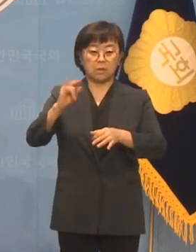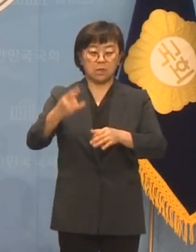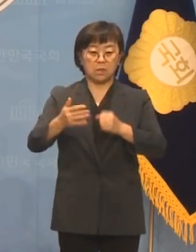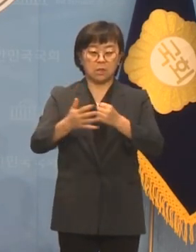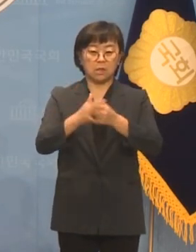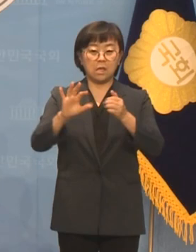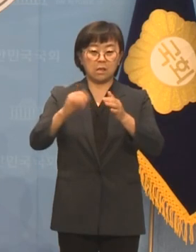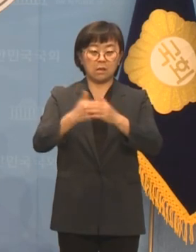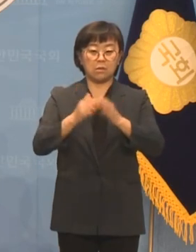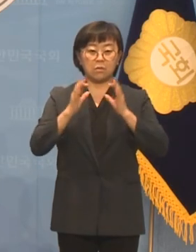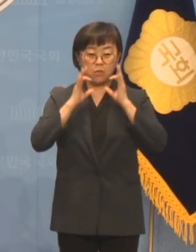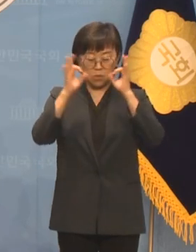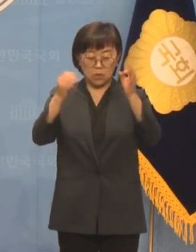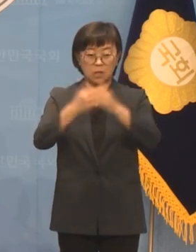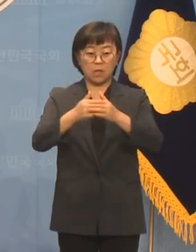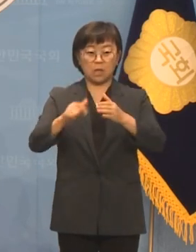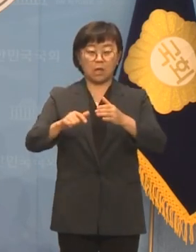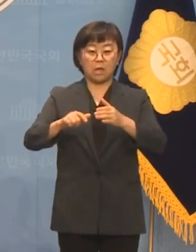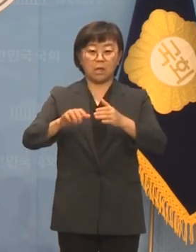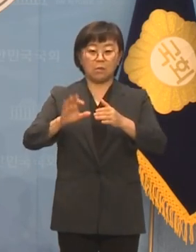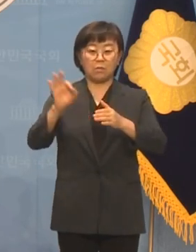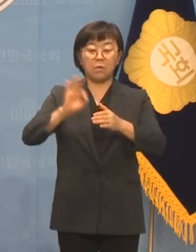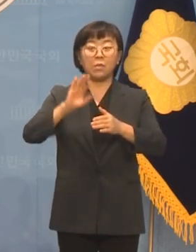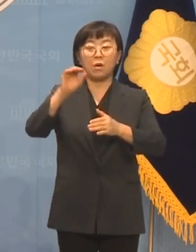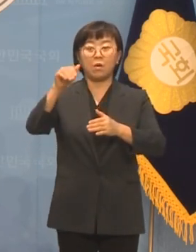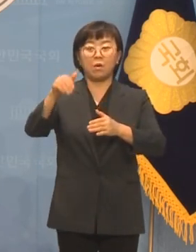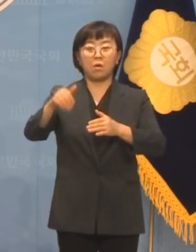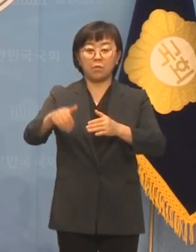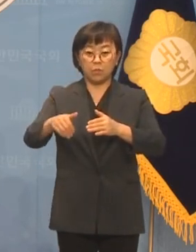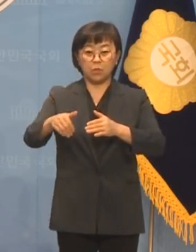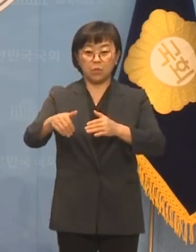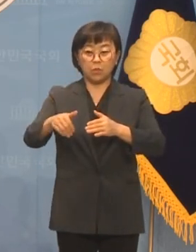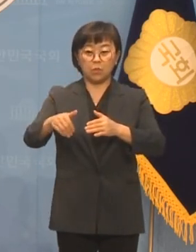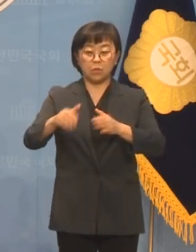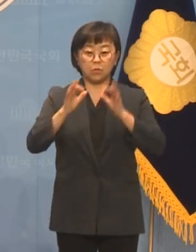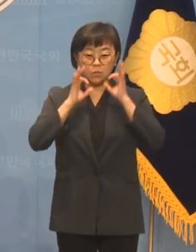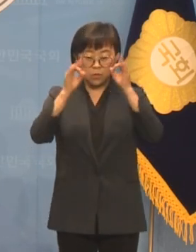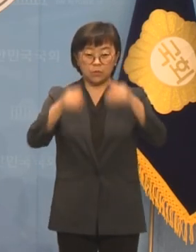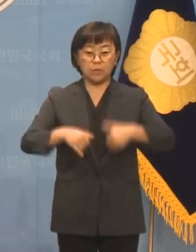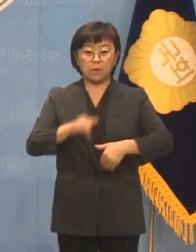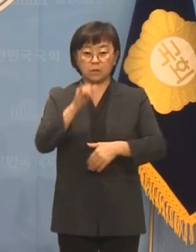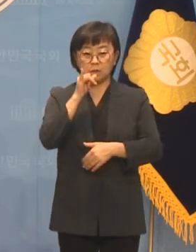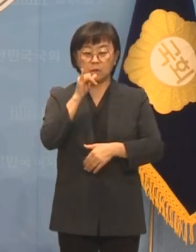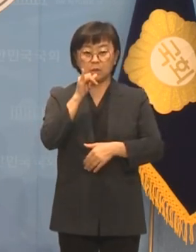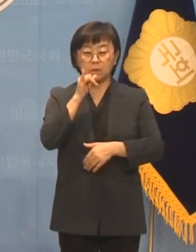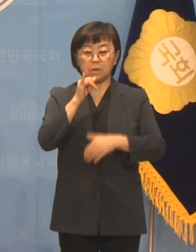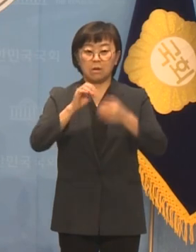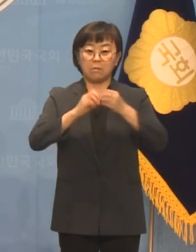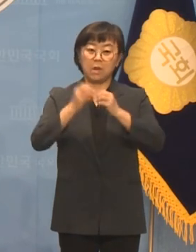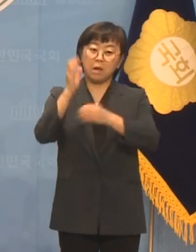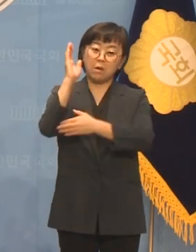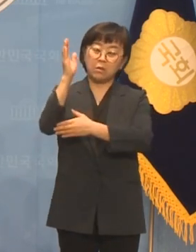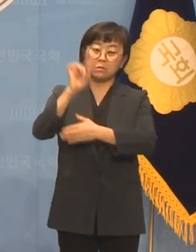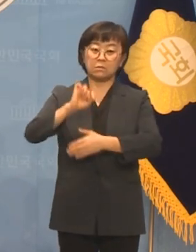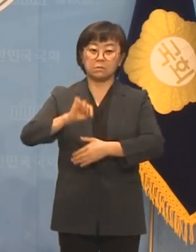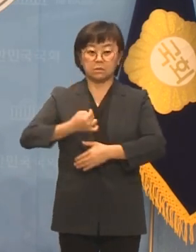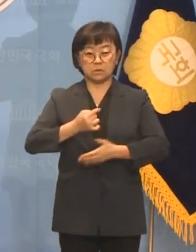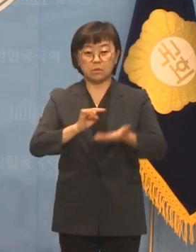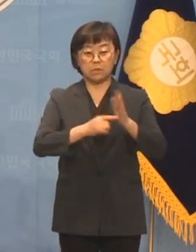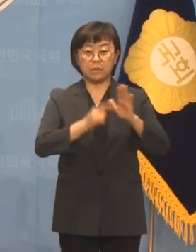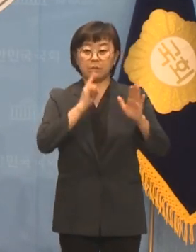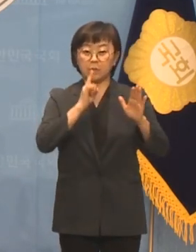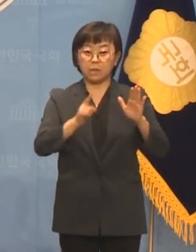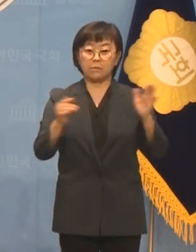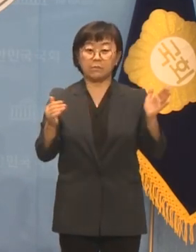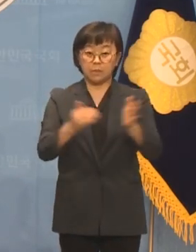주석의 노력이 편해지지 않도록 훼손되지 않도록 애 할 것이라는 망언을 스스럼 없이